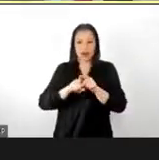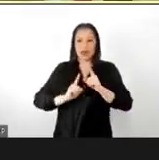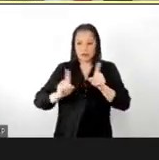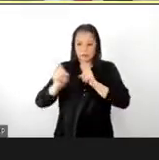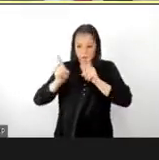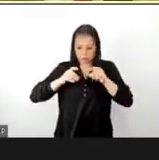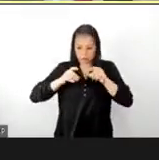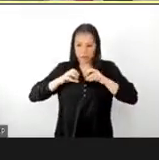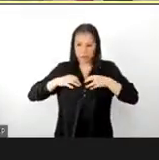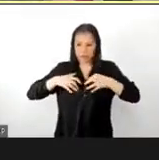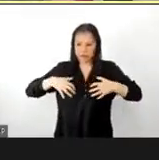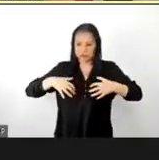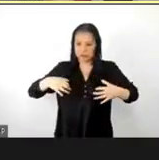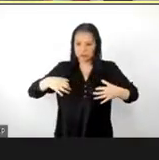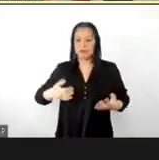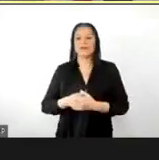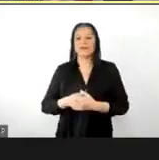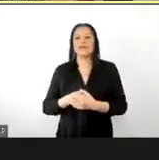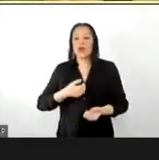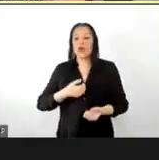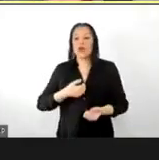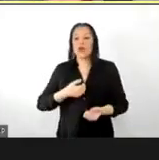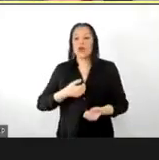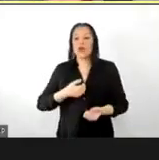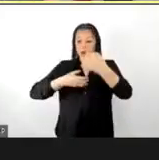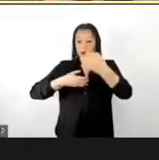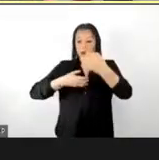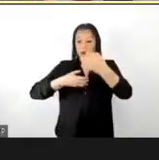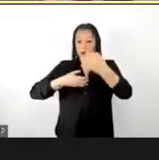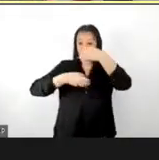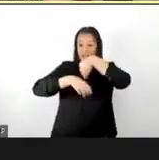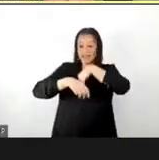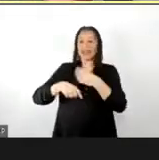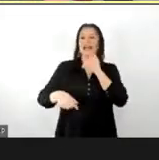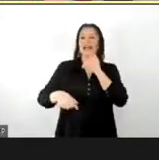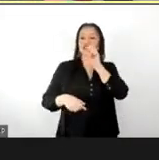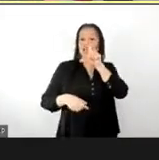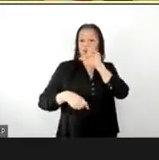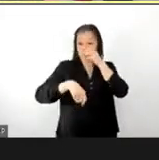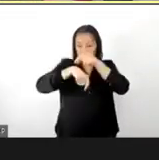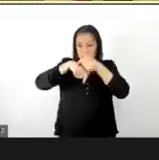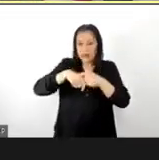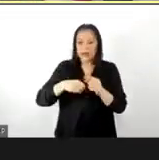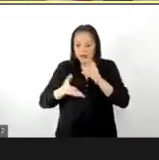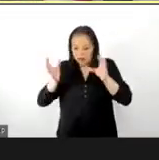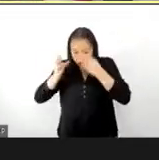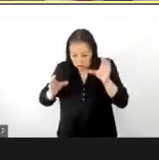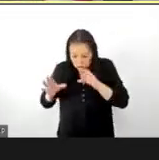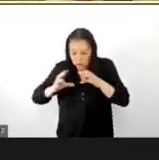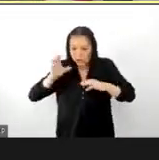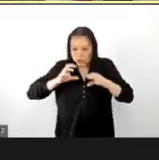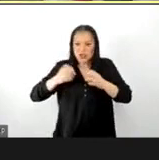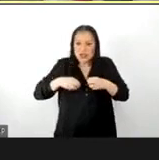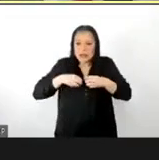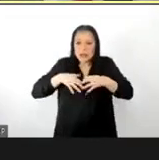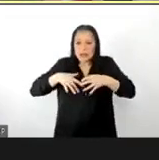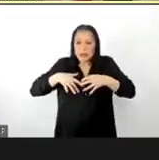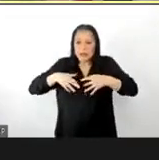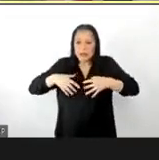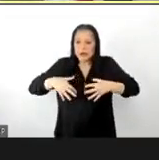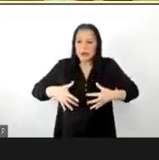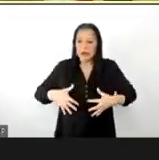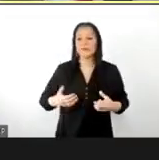miren, entra a la célula y entra y busca dónde está el aparato de reproducción de la célula,